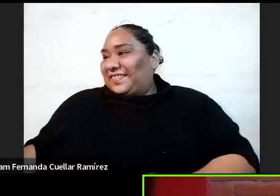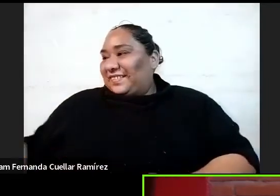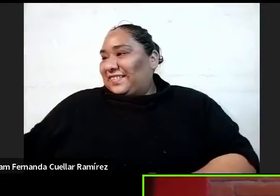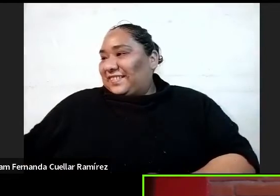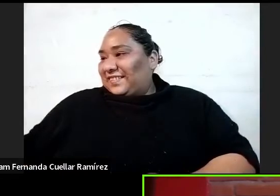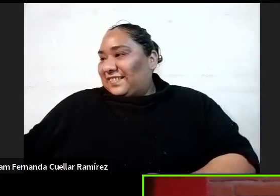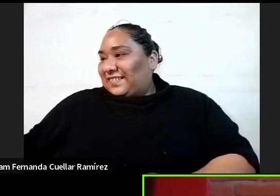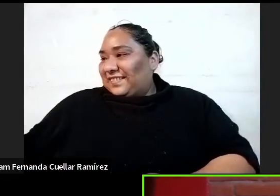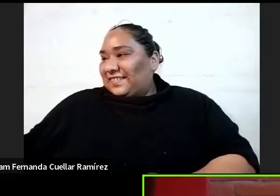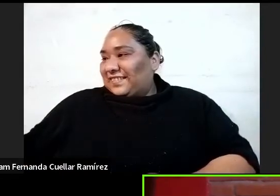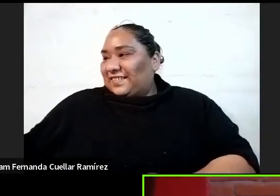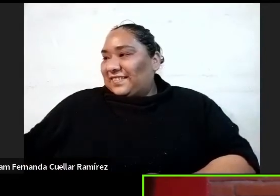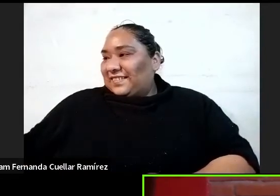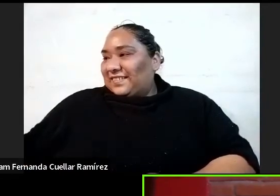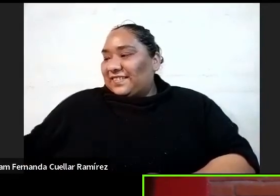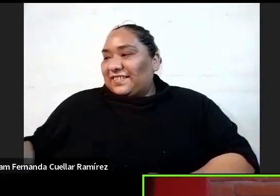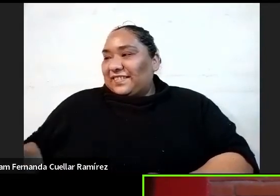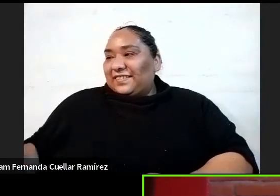Pues,